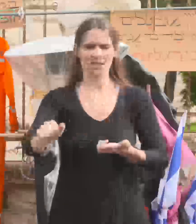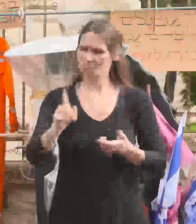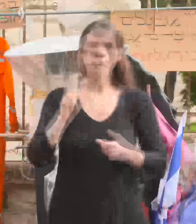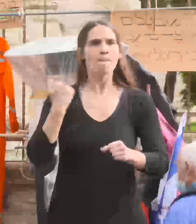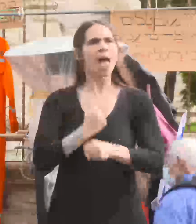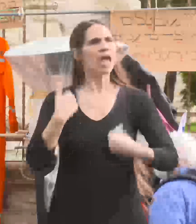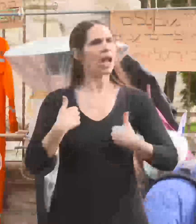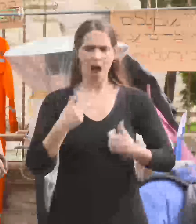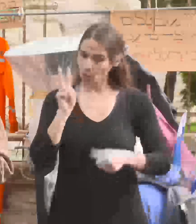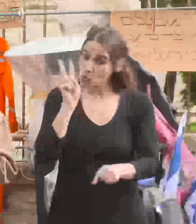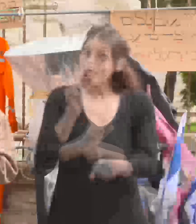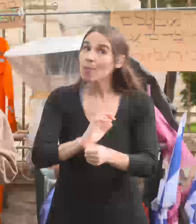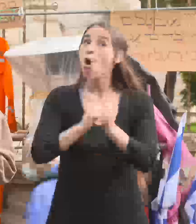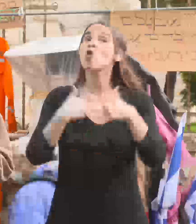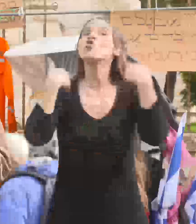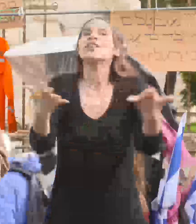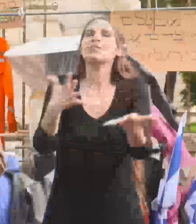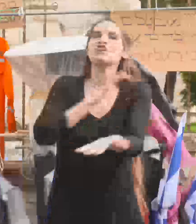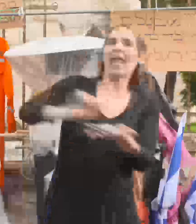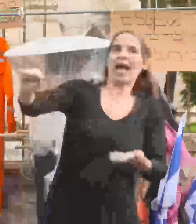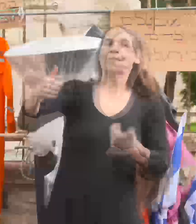שומרים על הזכות הזו או נותנים לה להירמס.